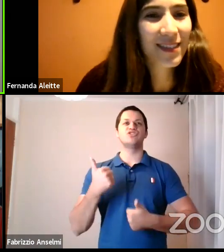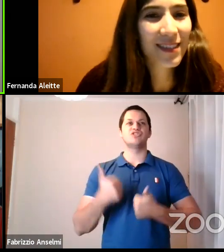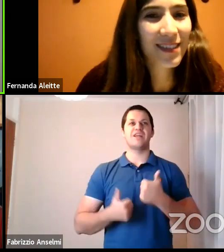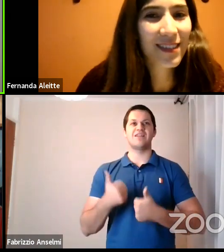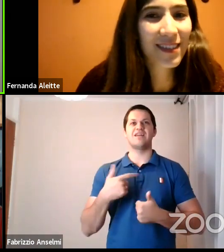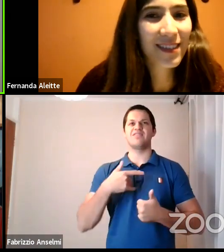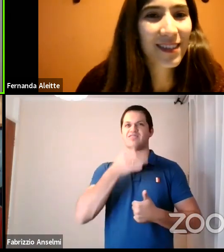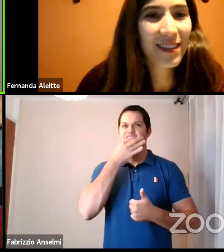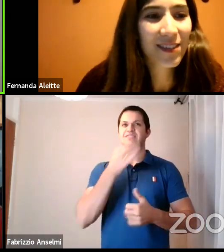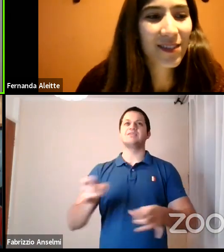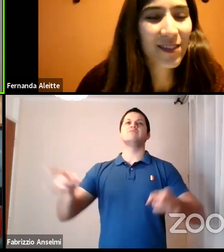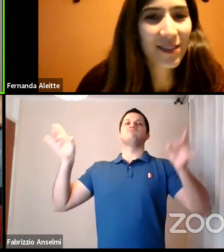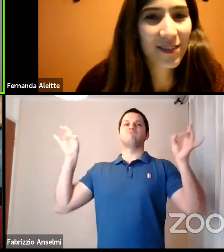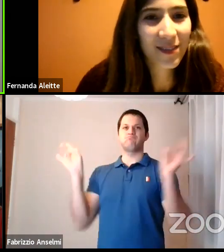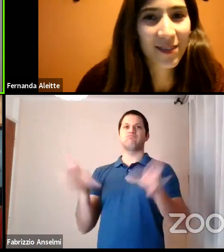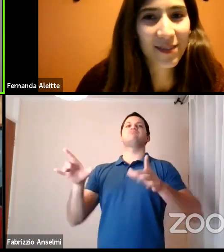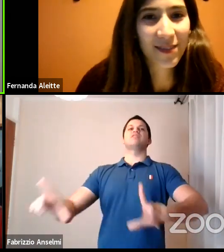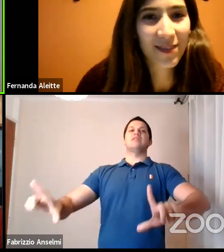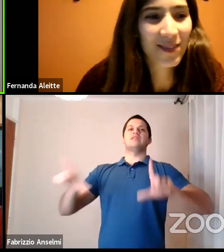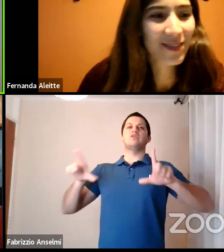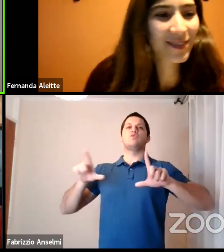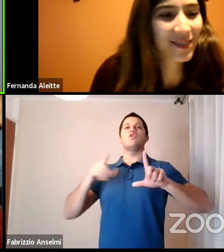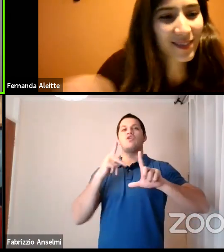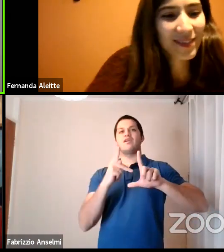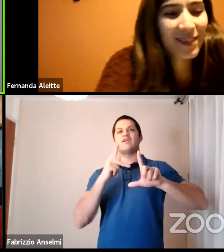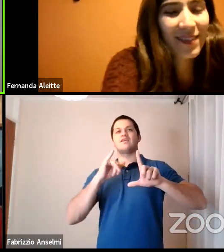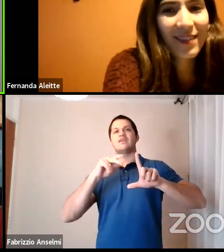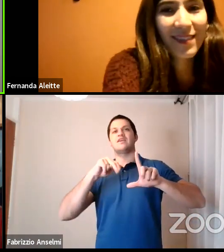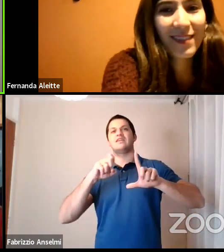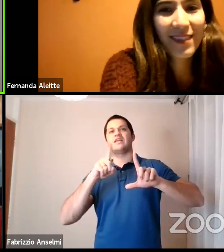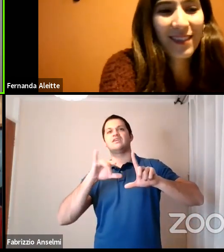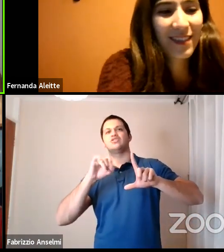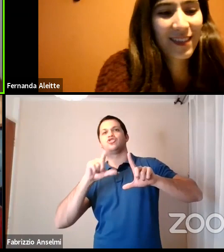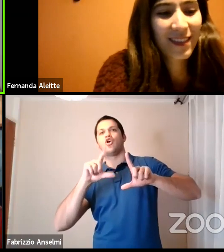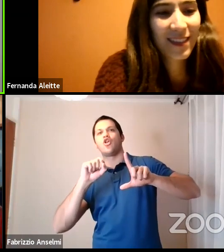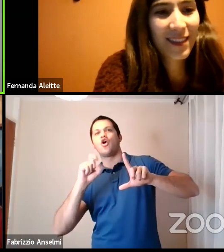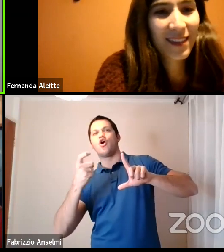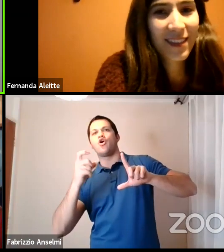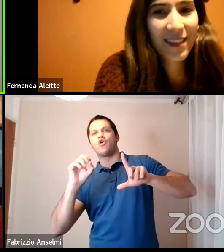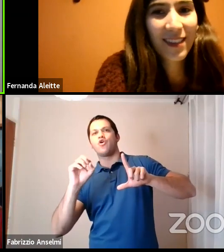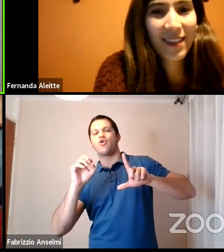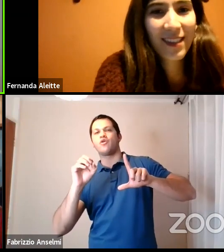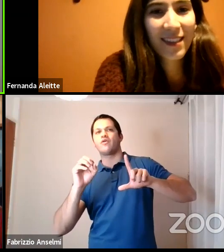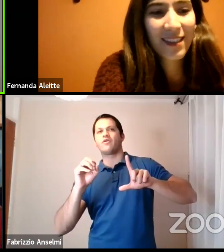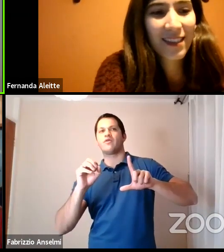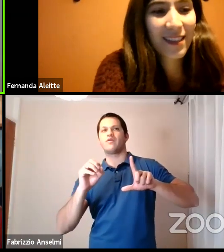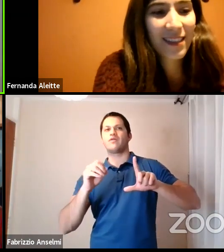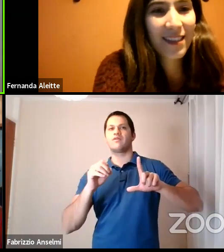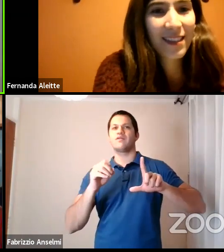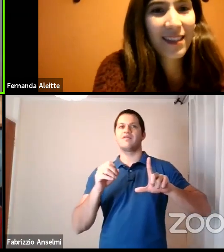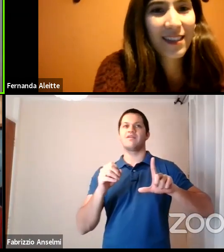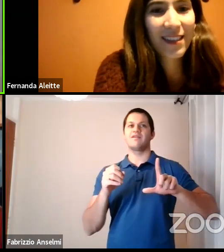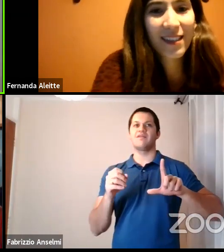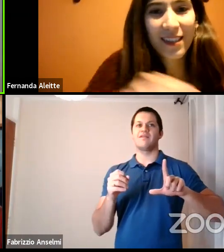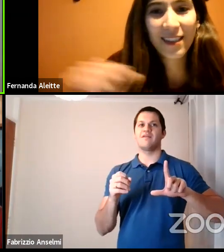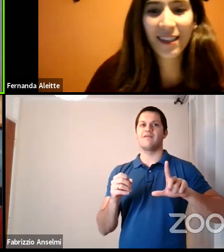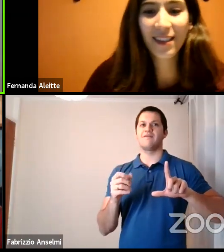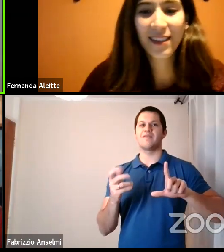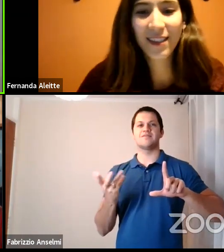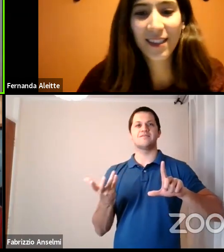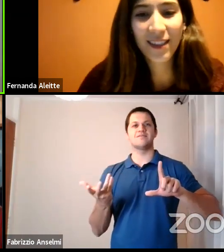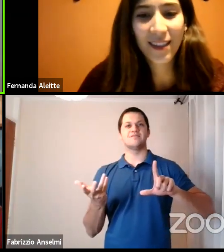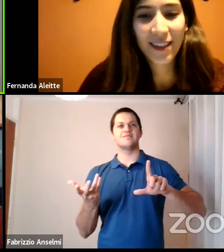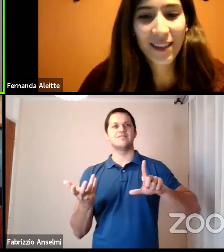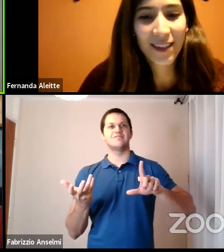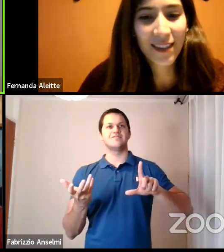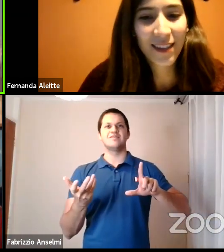es kinesiólogo, ¿cierto? Pero nosotros hacemos la diferencia como más como kinesióloga. Pero el dato, te lo entrego a Feña, que aparece acá en el